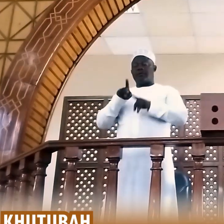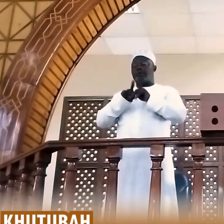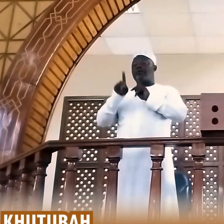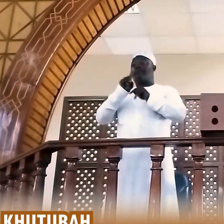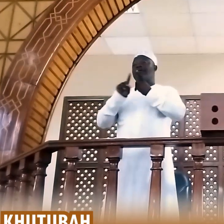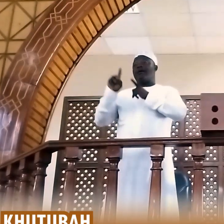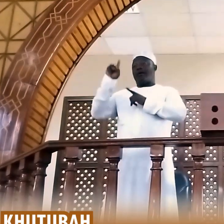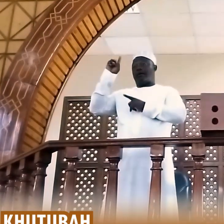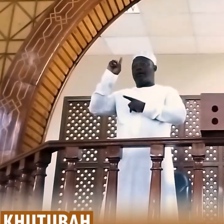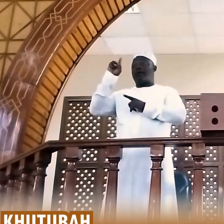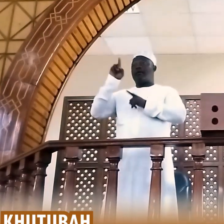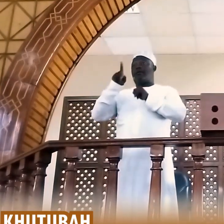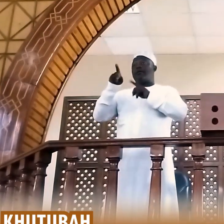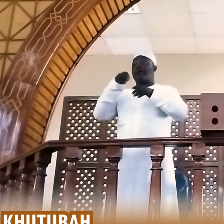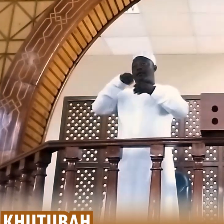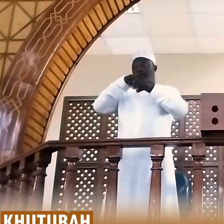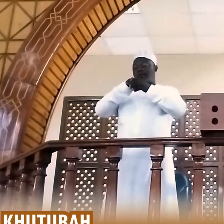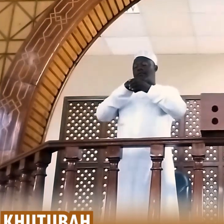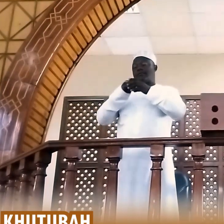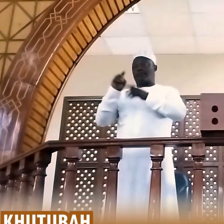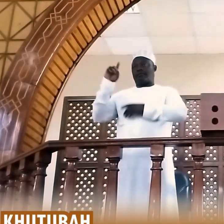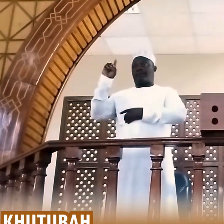إن الله كان عليكم رقيبا